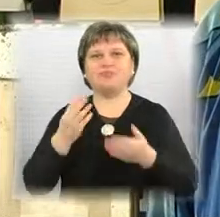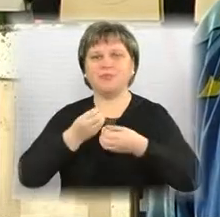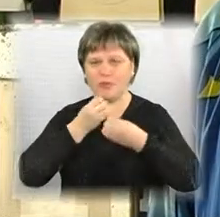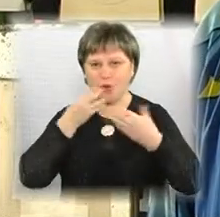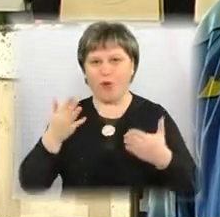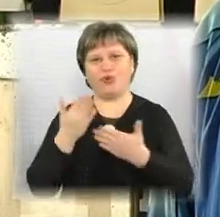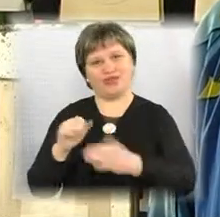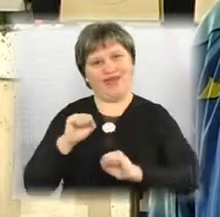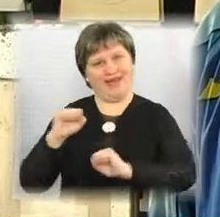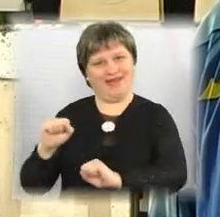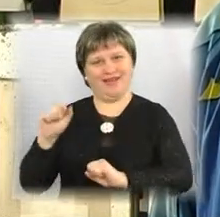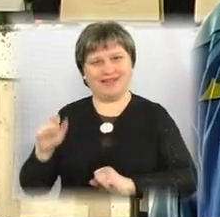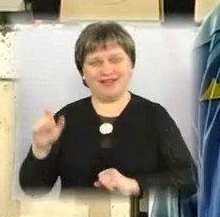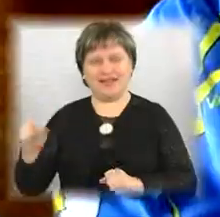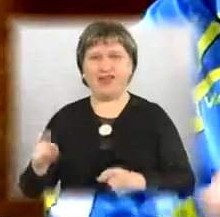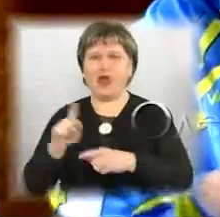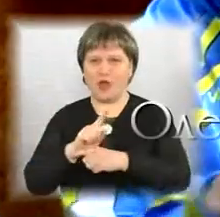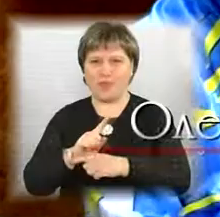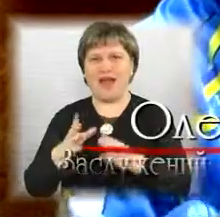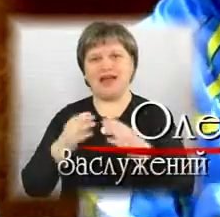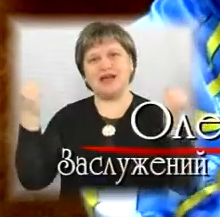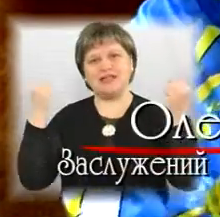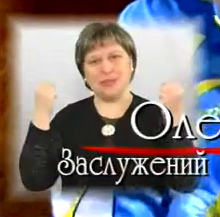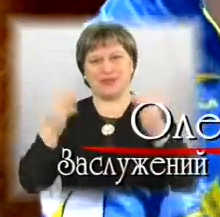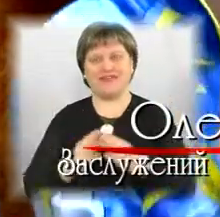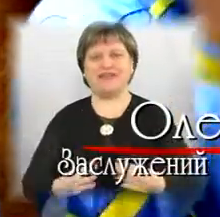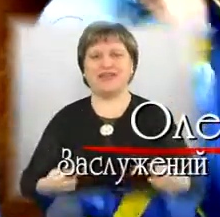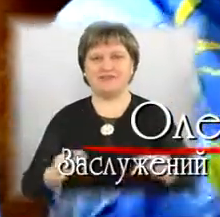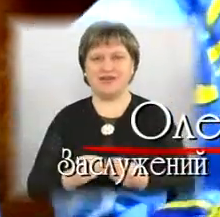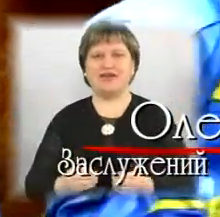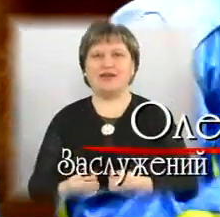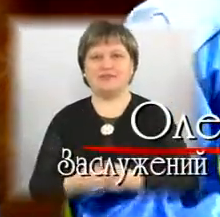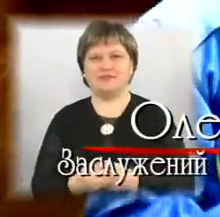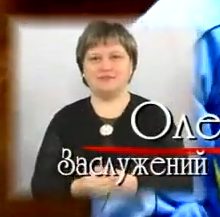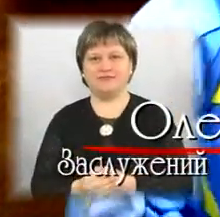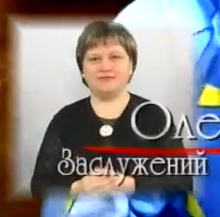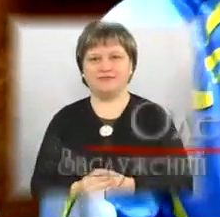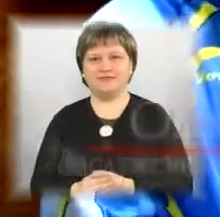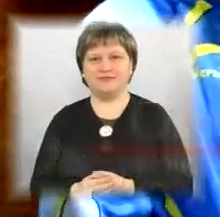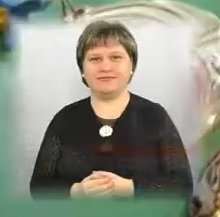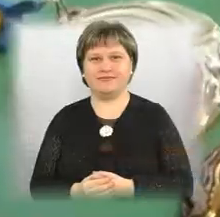хороший тил, нормальна спортивна сім'я. Будуть ще рекорди.